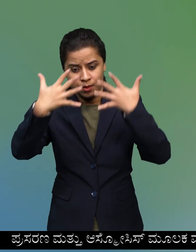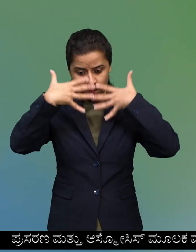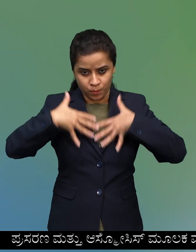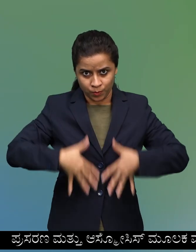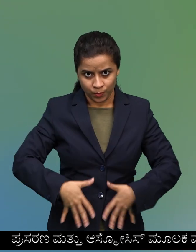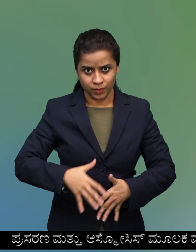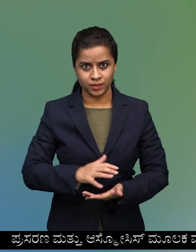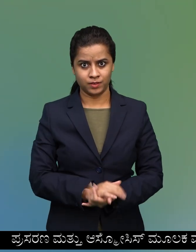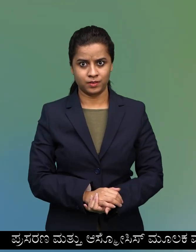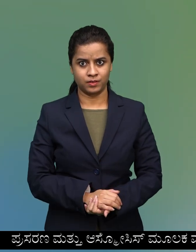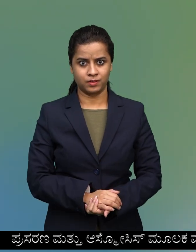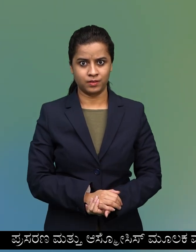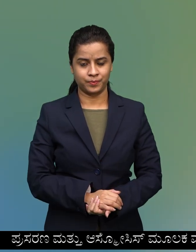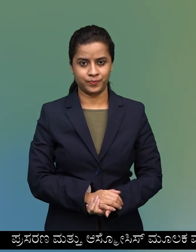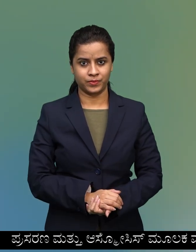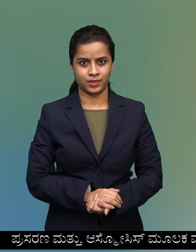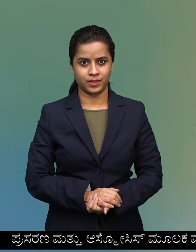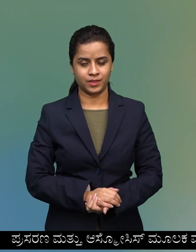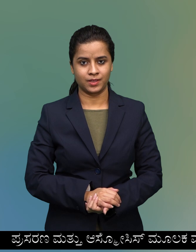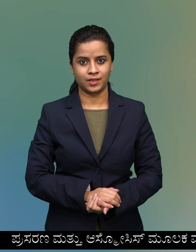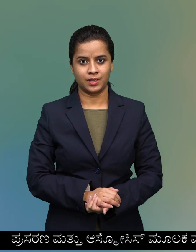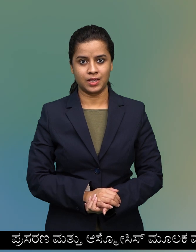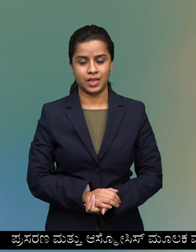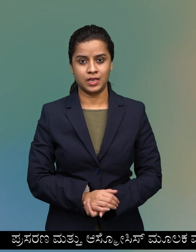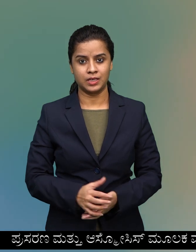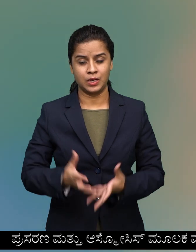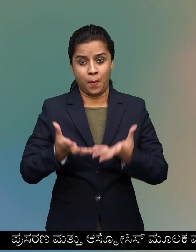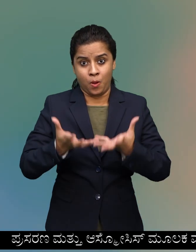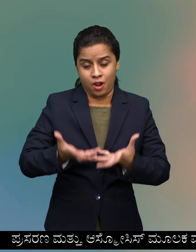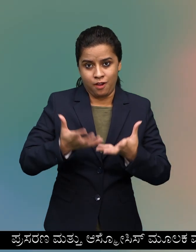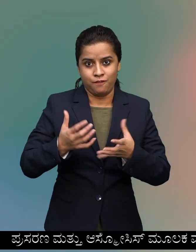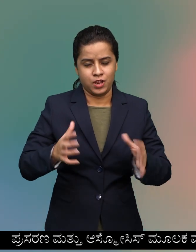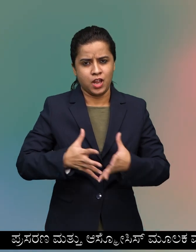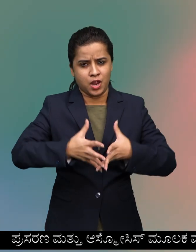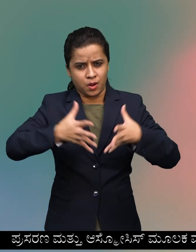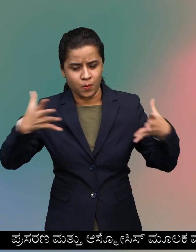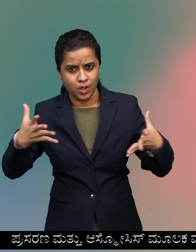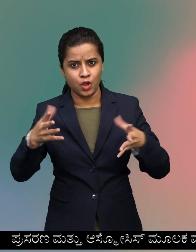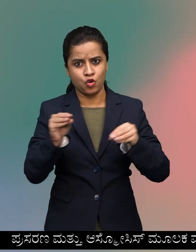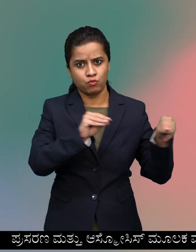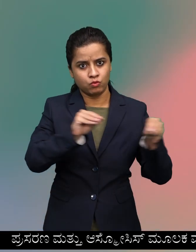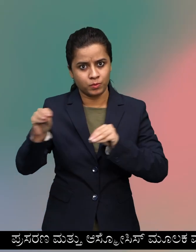ಪ್ರಸರಣ ಮತ್ತು ಆಸ್ಮೋಸಿಸ್ ಮೂಲಕ ವಸ್ತುಗಳ ಬೃಹತ್ ಚಲನೆಯು ವರ್ಷಗಳನ್ನು ತೆಗೆದುಕೊಳ್ಳುತ್ತದೆ.